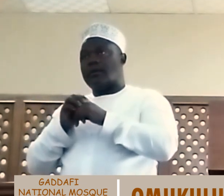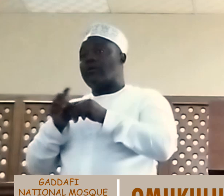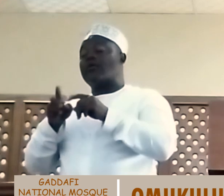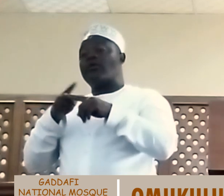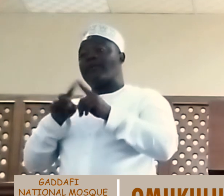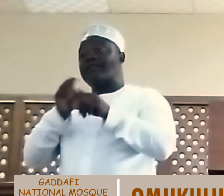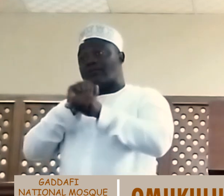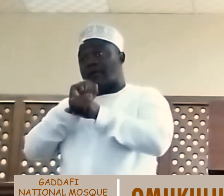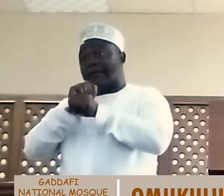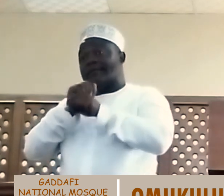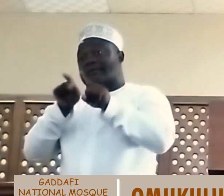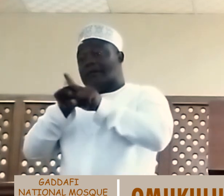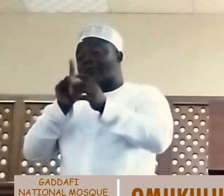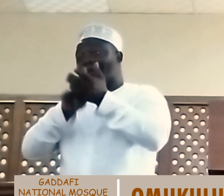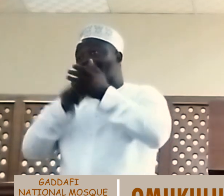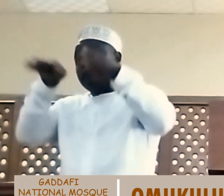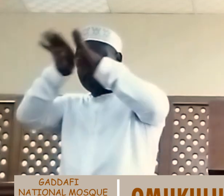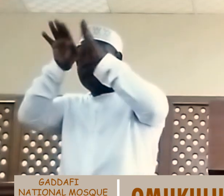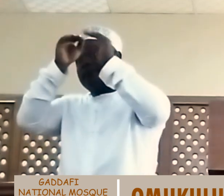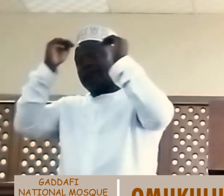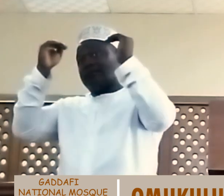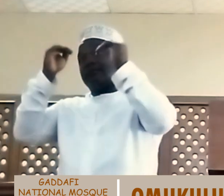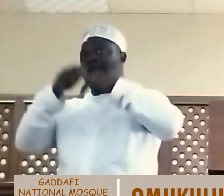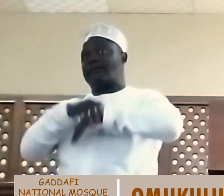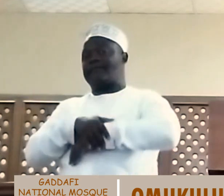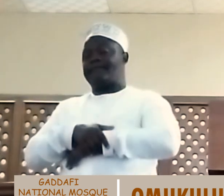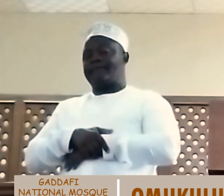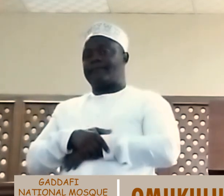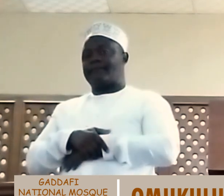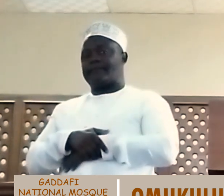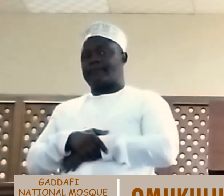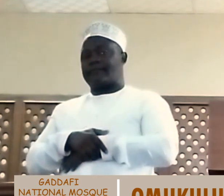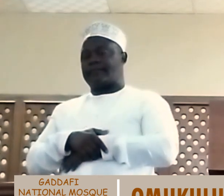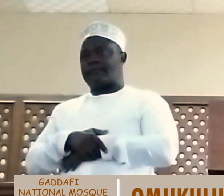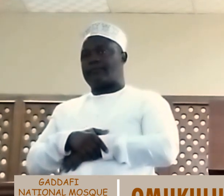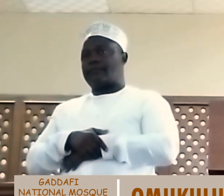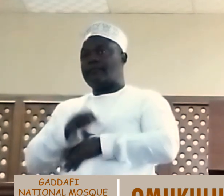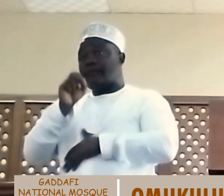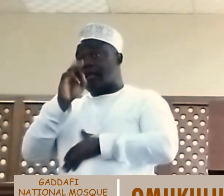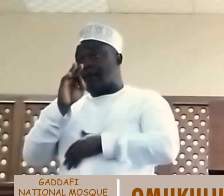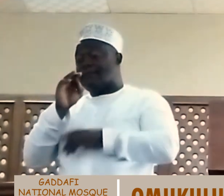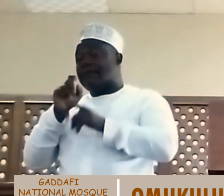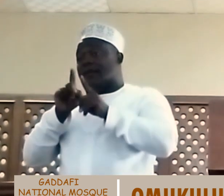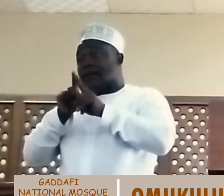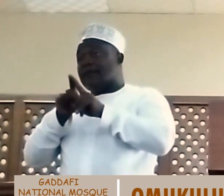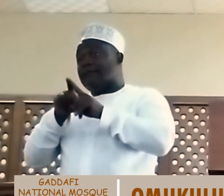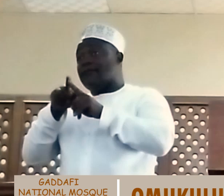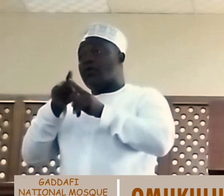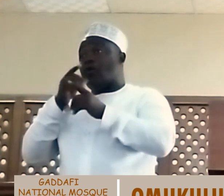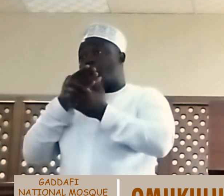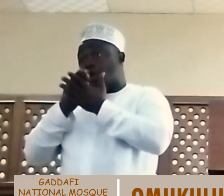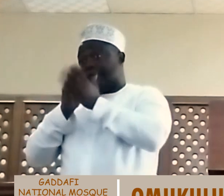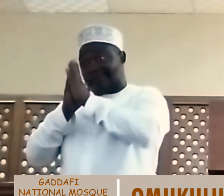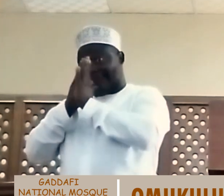وإن الآخرة هي دار القرار وفي صحيح الجامع